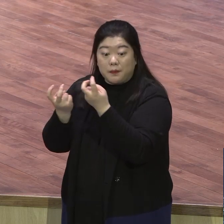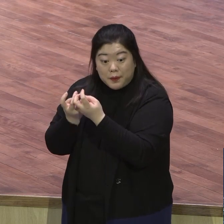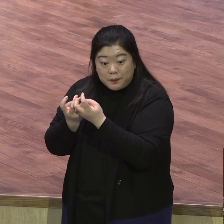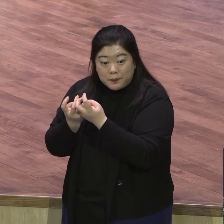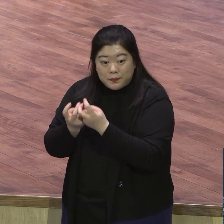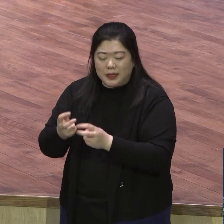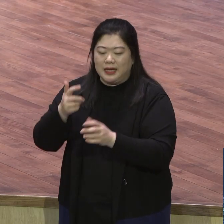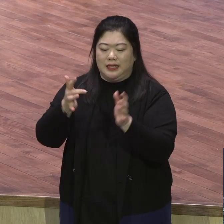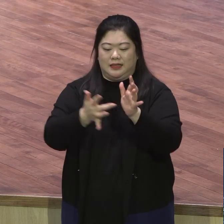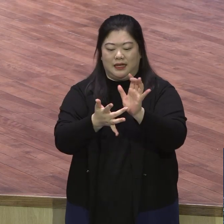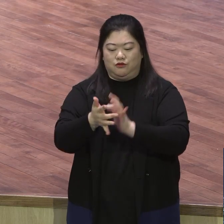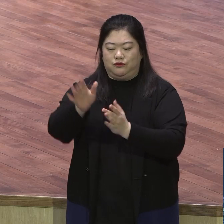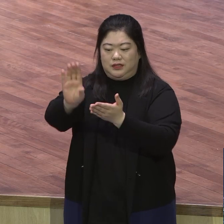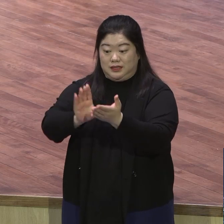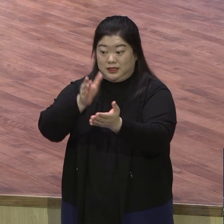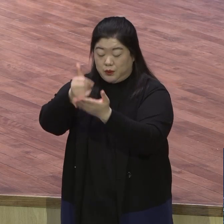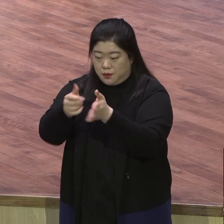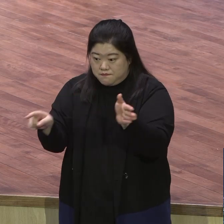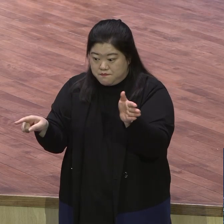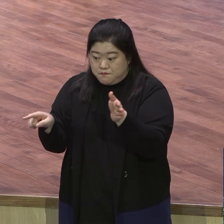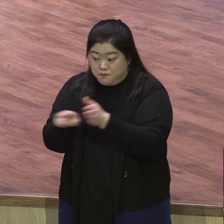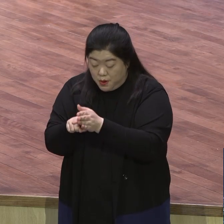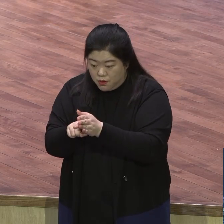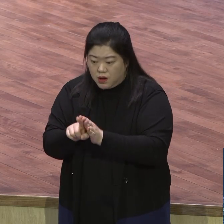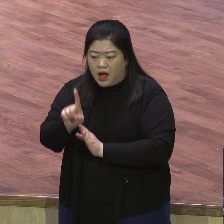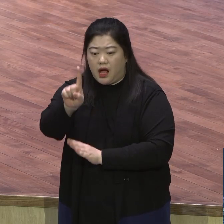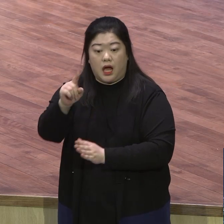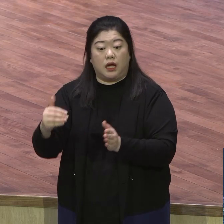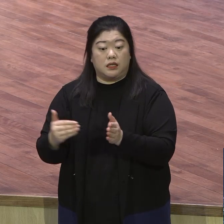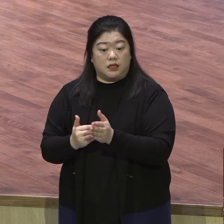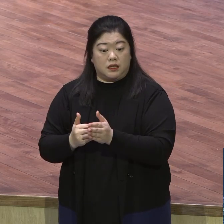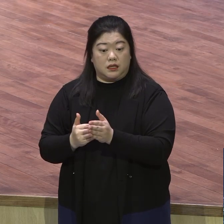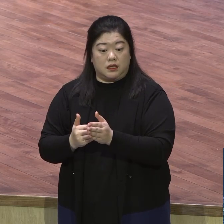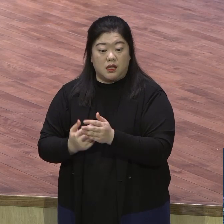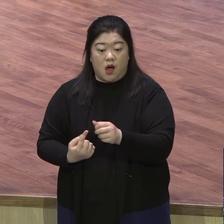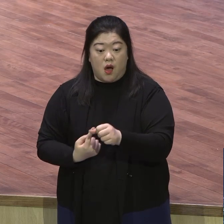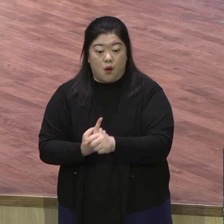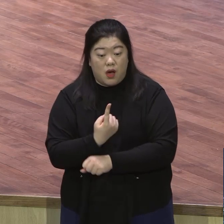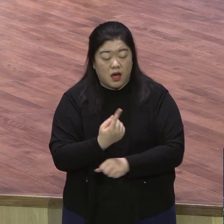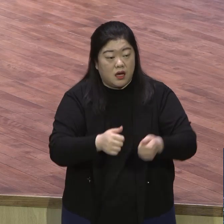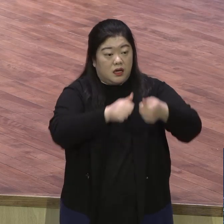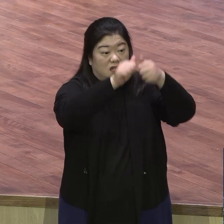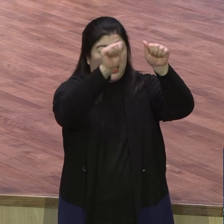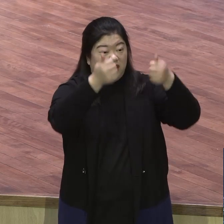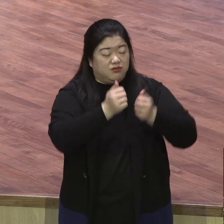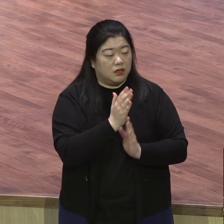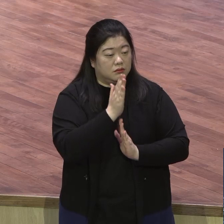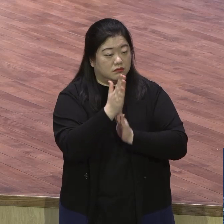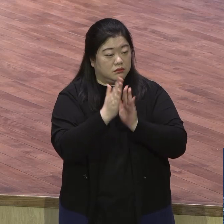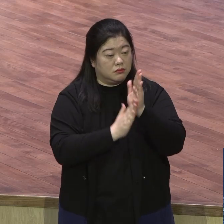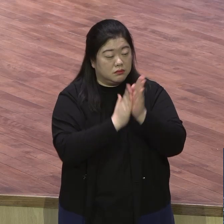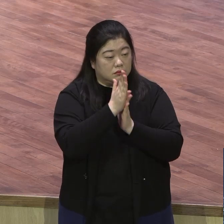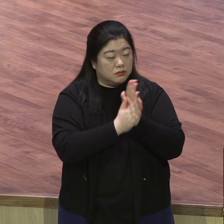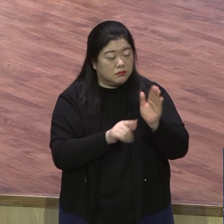예수 그리소를 통해서밖에 없고 우상을 통해서는 하나님께 나갈 수 없다.